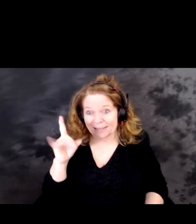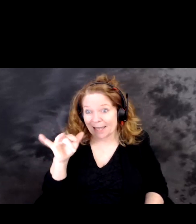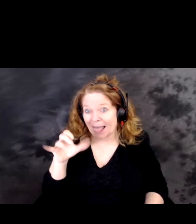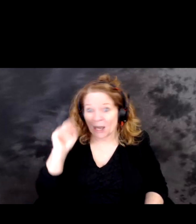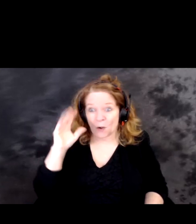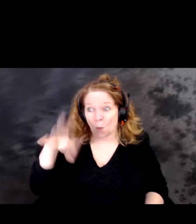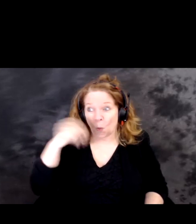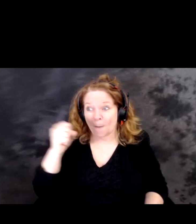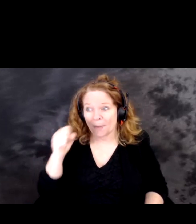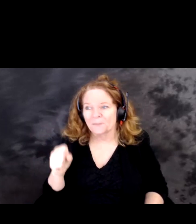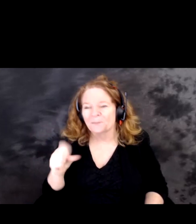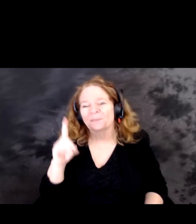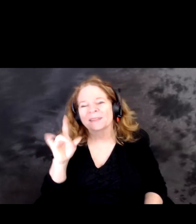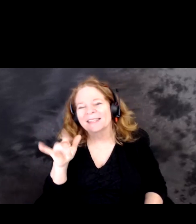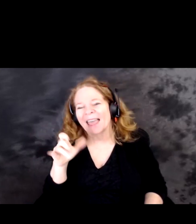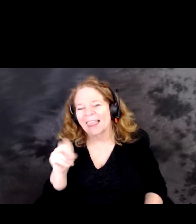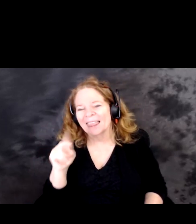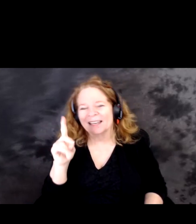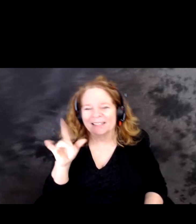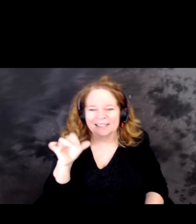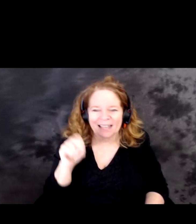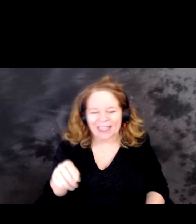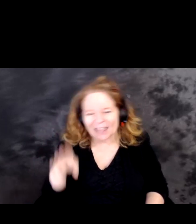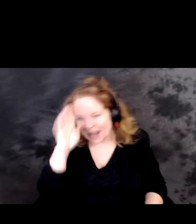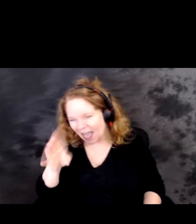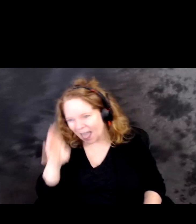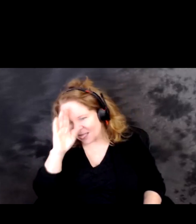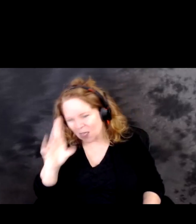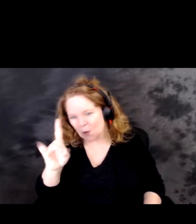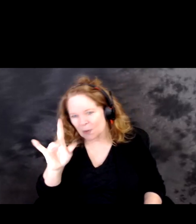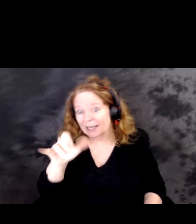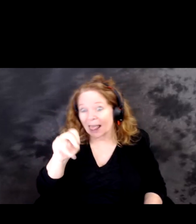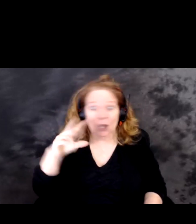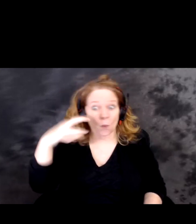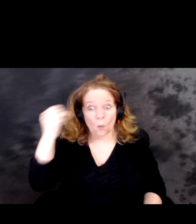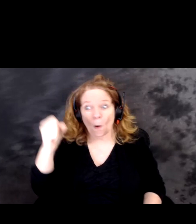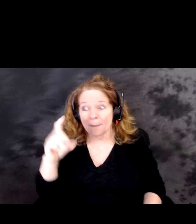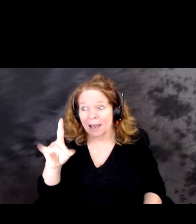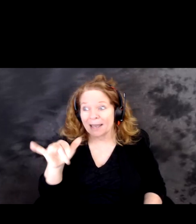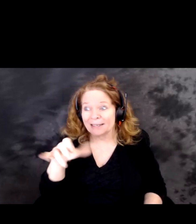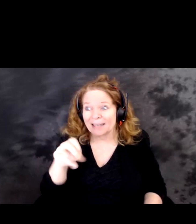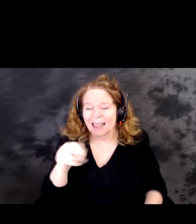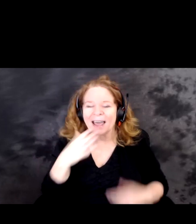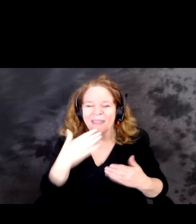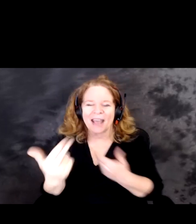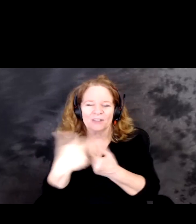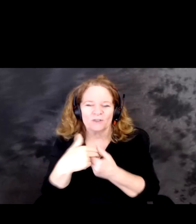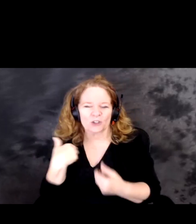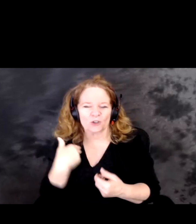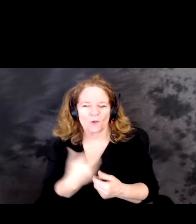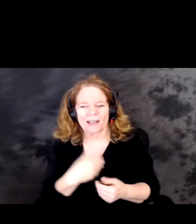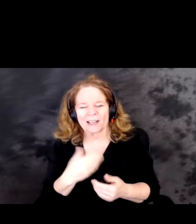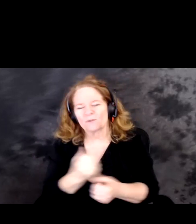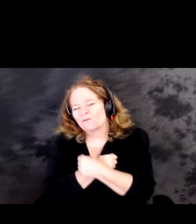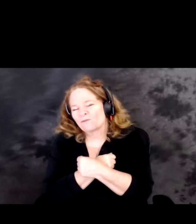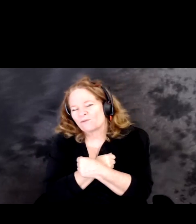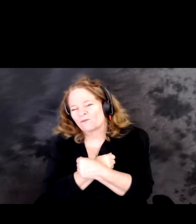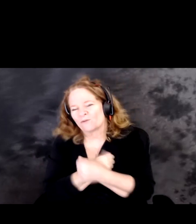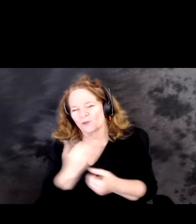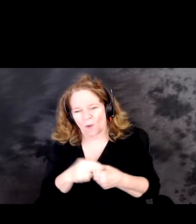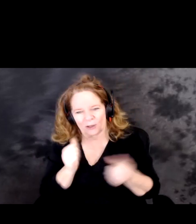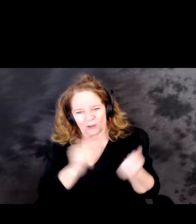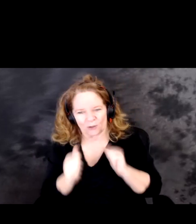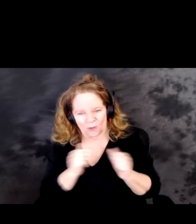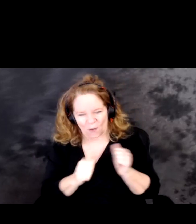Dylan, Dylan, Dylan, Dylan. Hola, hola, hola. Gracias por estar aquí, Dylan. Nos